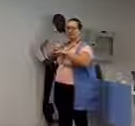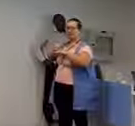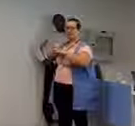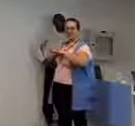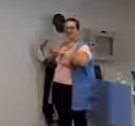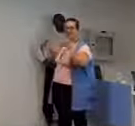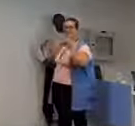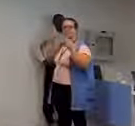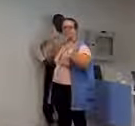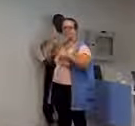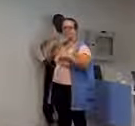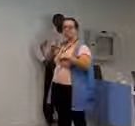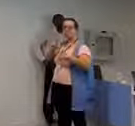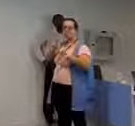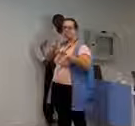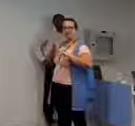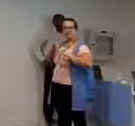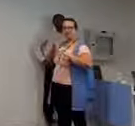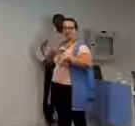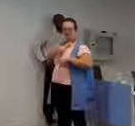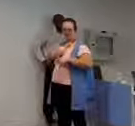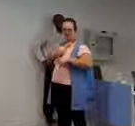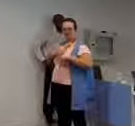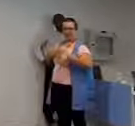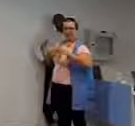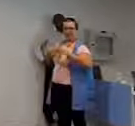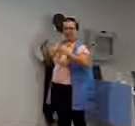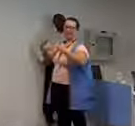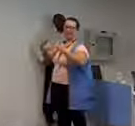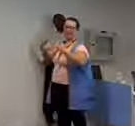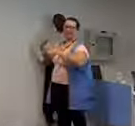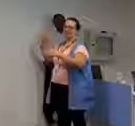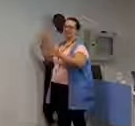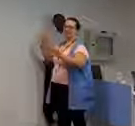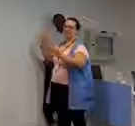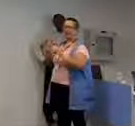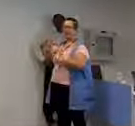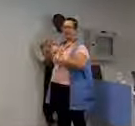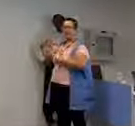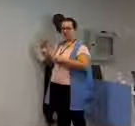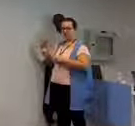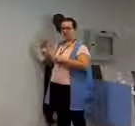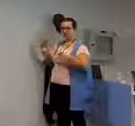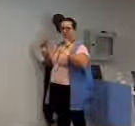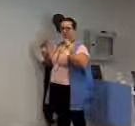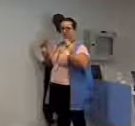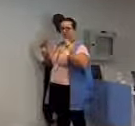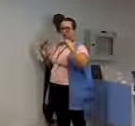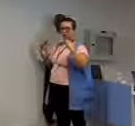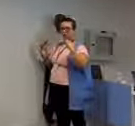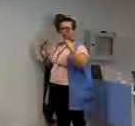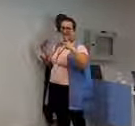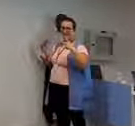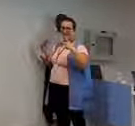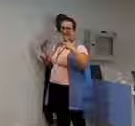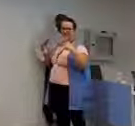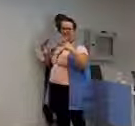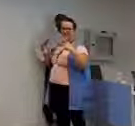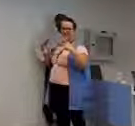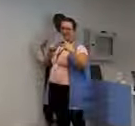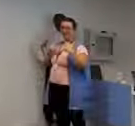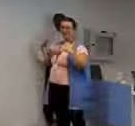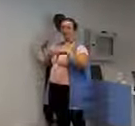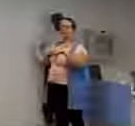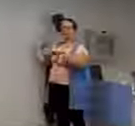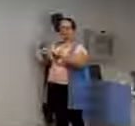profissionalmente, né, em diferentes estágios da minha carreira, até chegar ao posto de diretor da Mister Software Brasil hoje. Então, eu me formei em